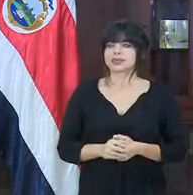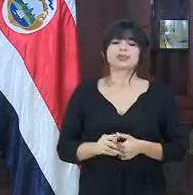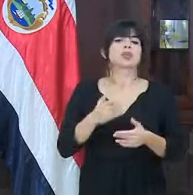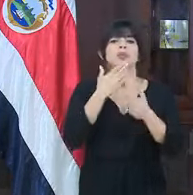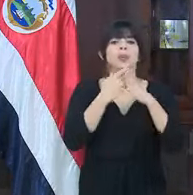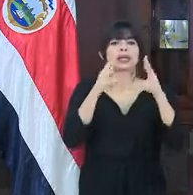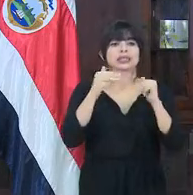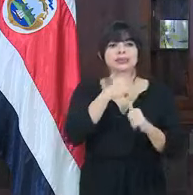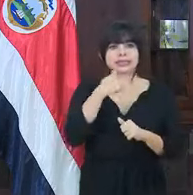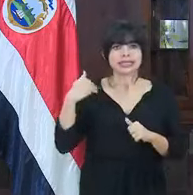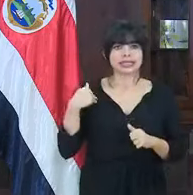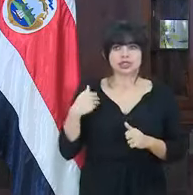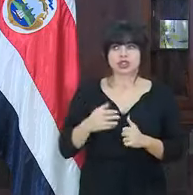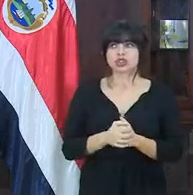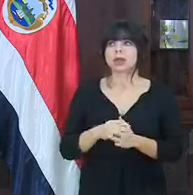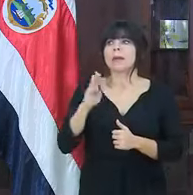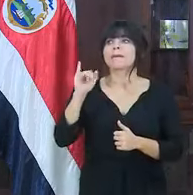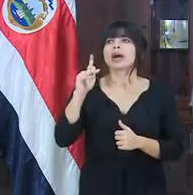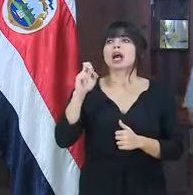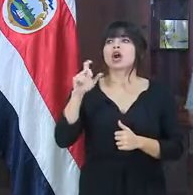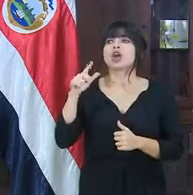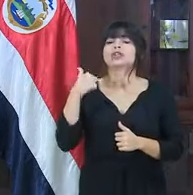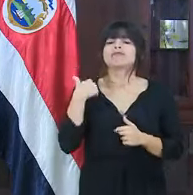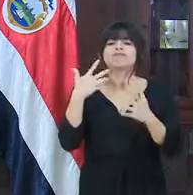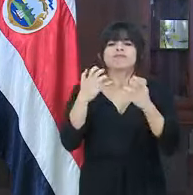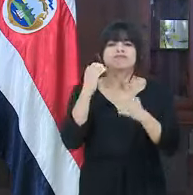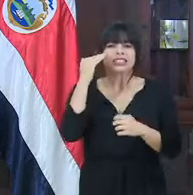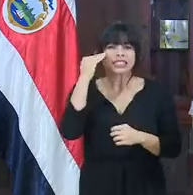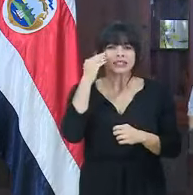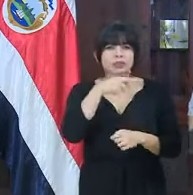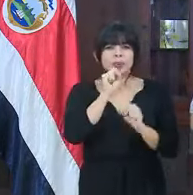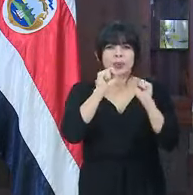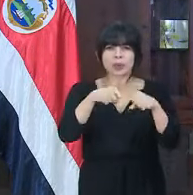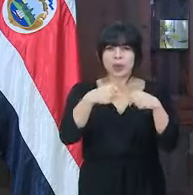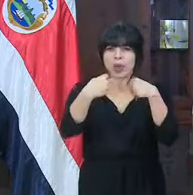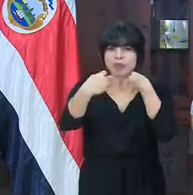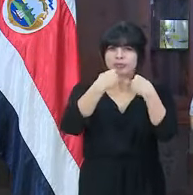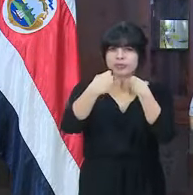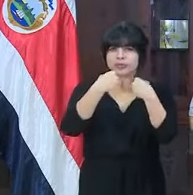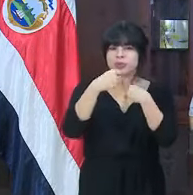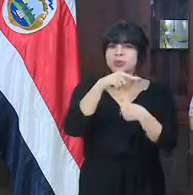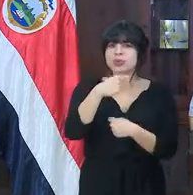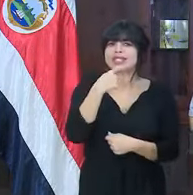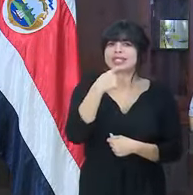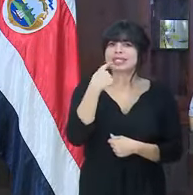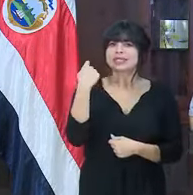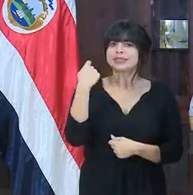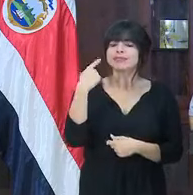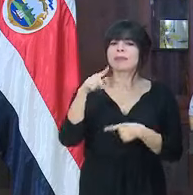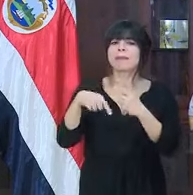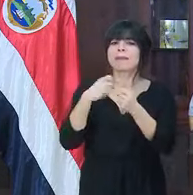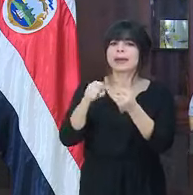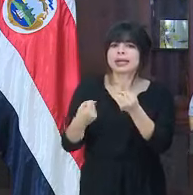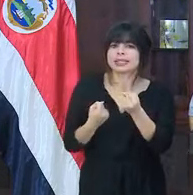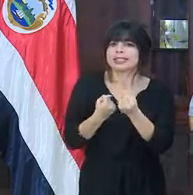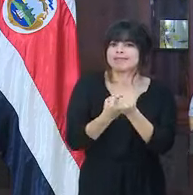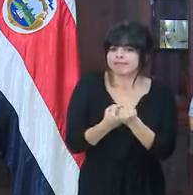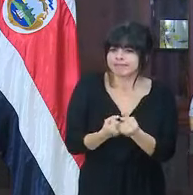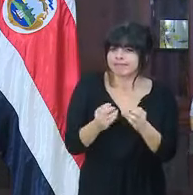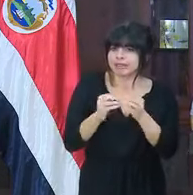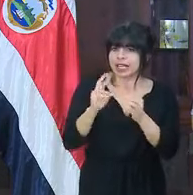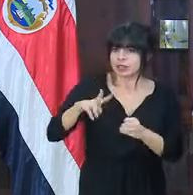Buenas tardes, ministros. Don Michael, quisiera saber si nos podría detallar, usted mencionaba sobre un reforzamiento de las